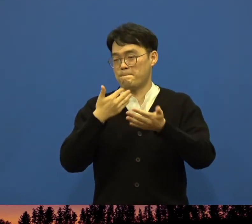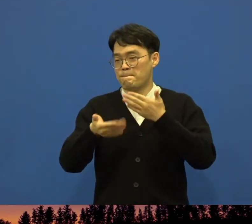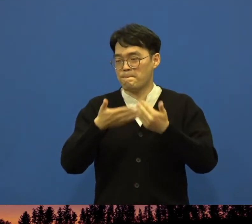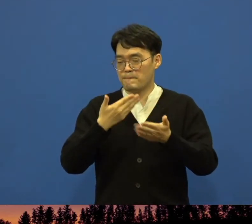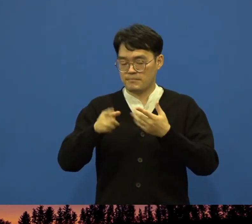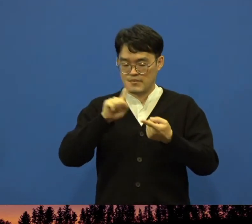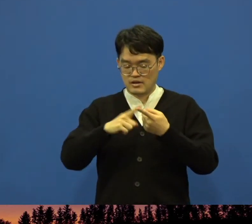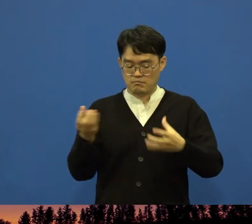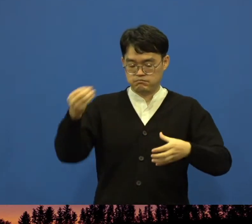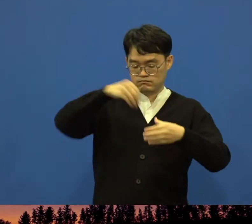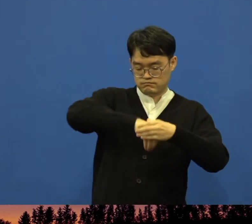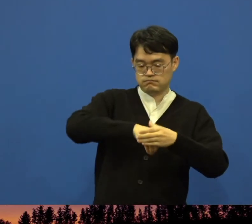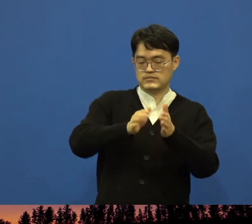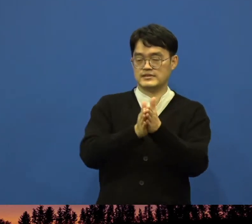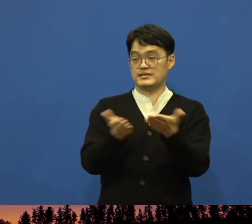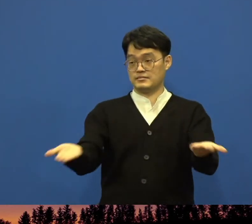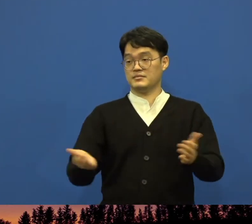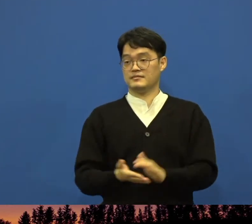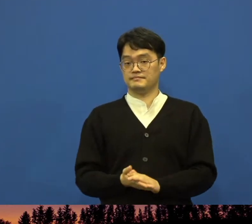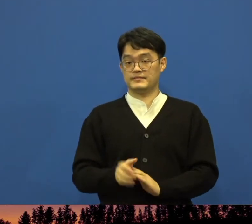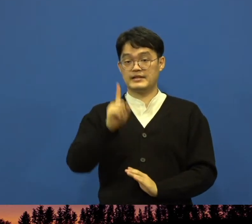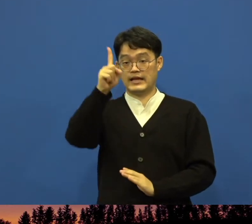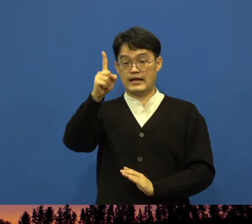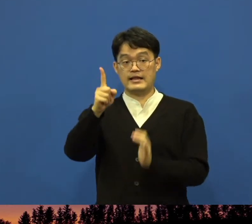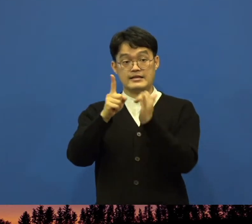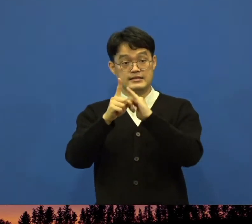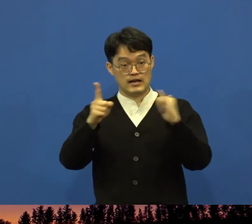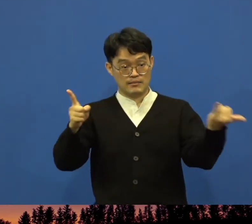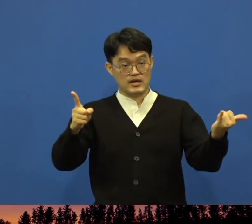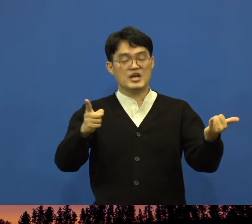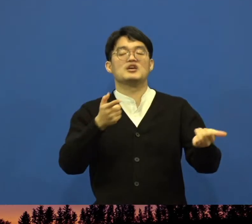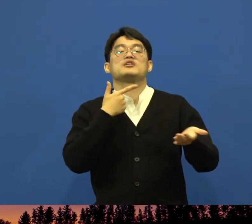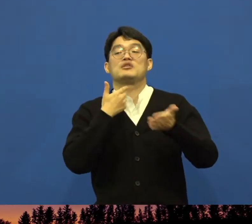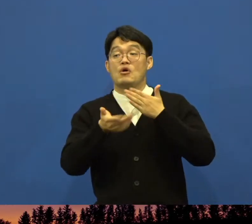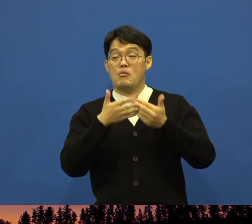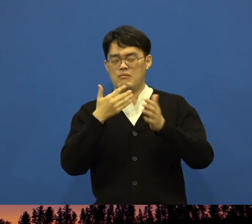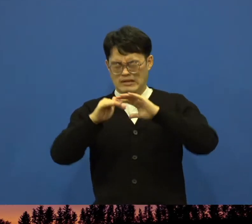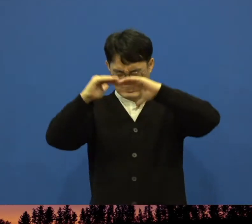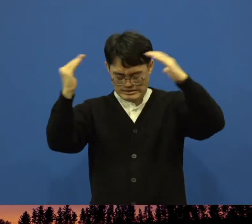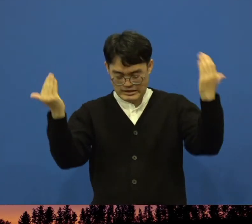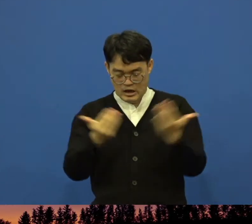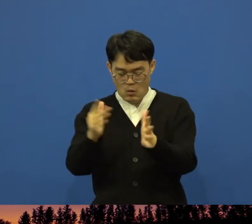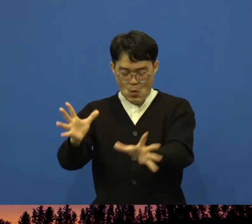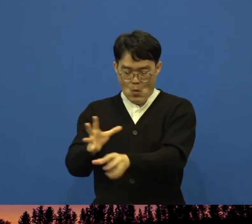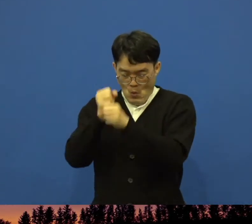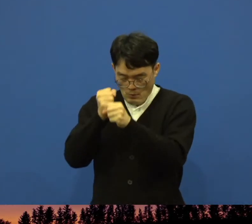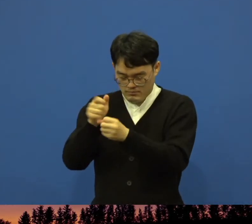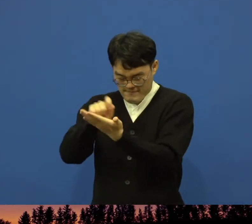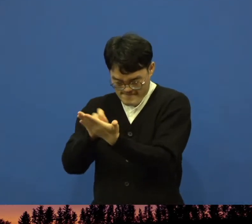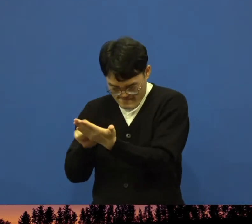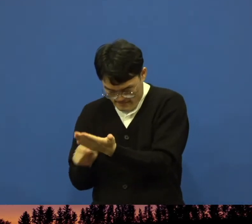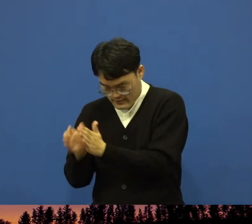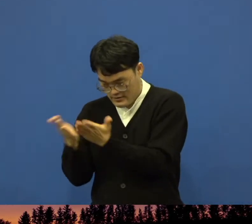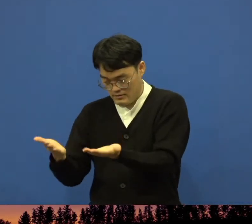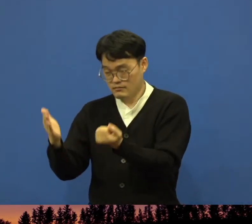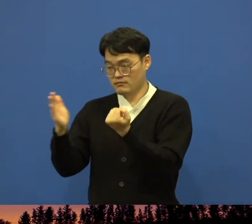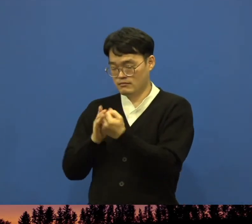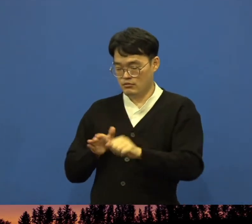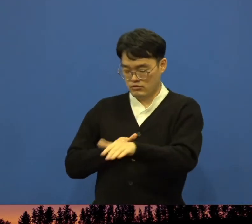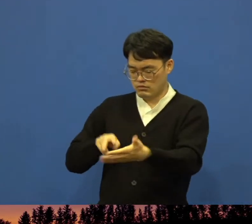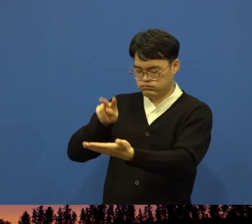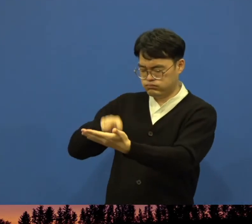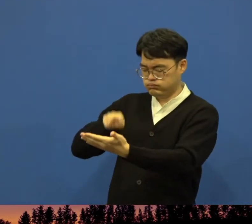사람의 생애의 경험이 쭉 적되어서 나온 메시지이기 때문에 굉장히 우리에게 큰